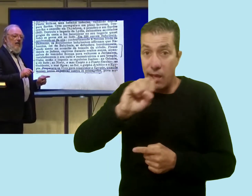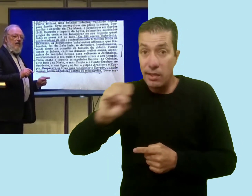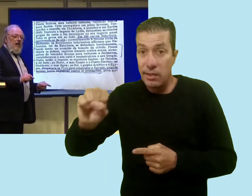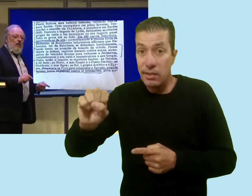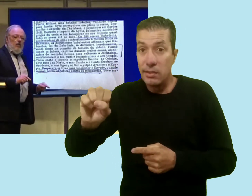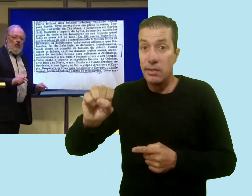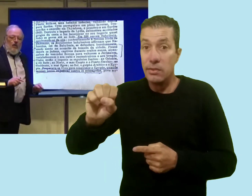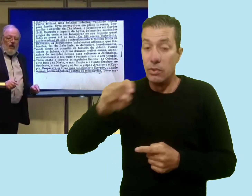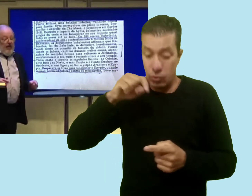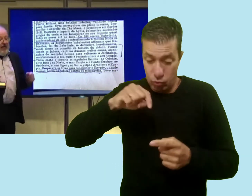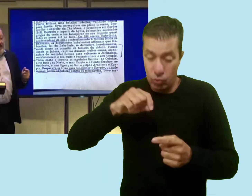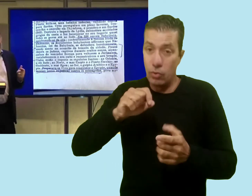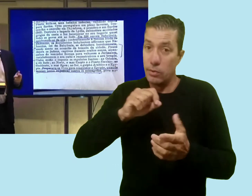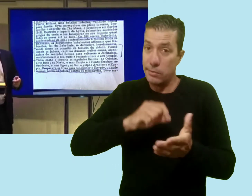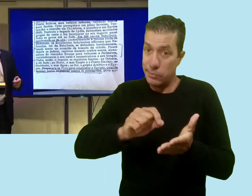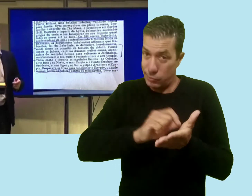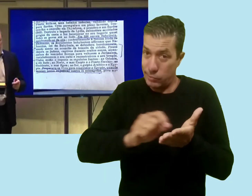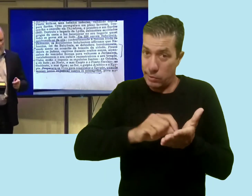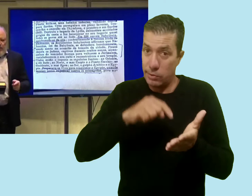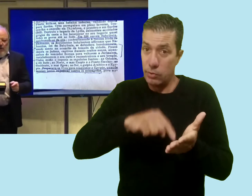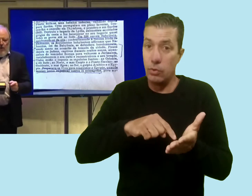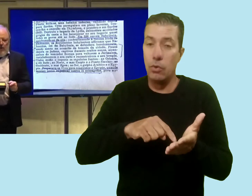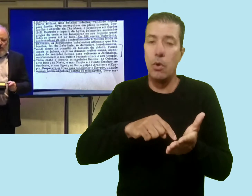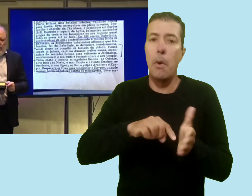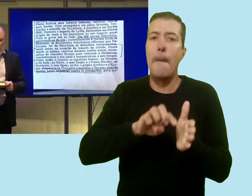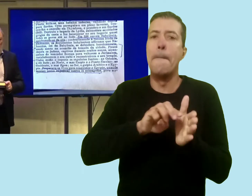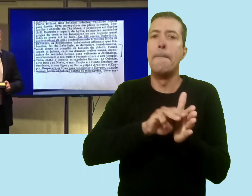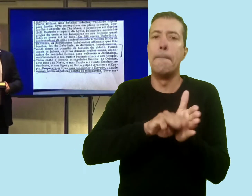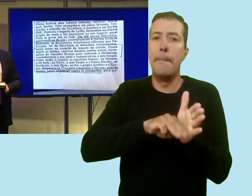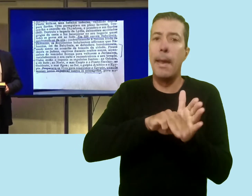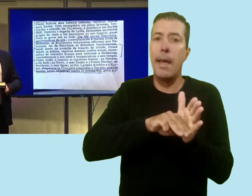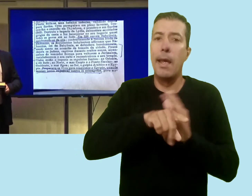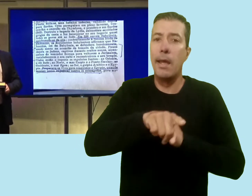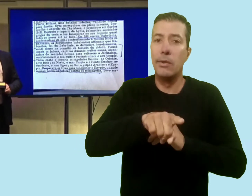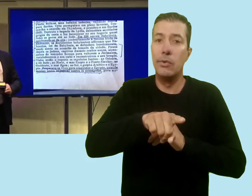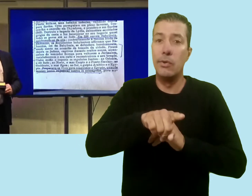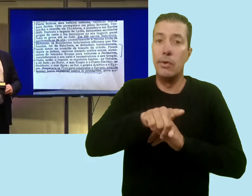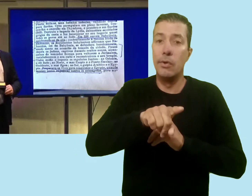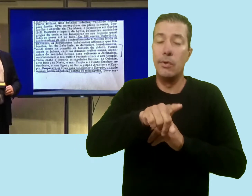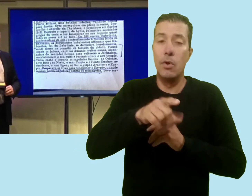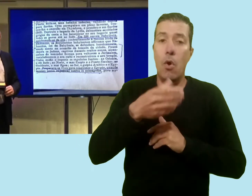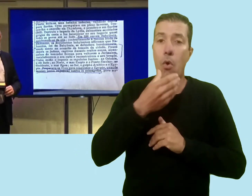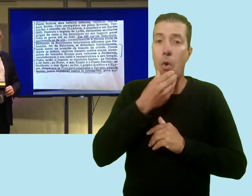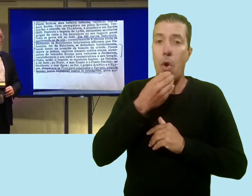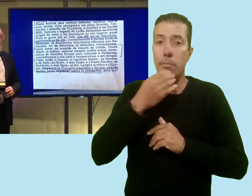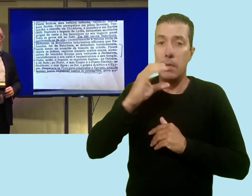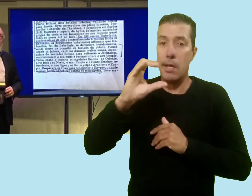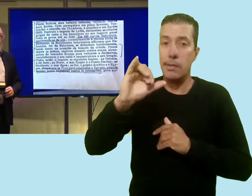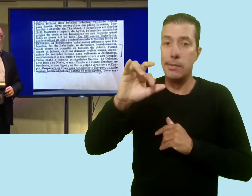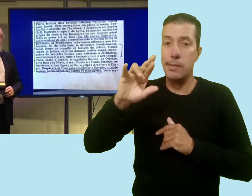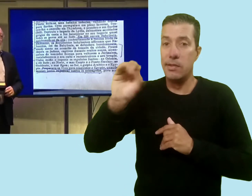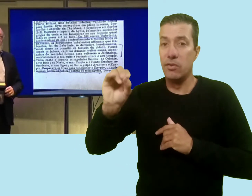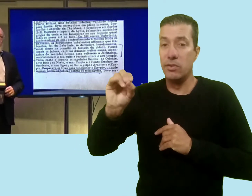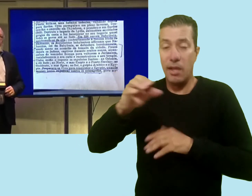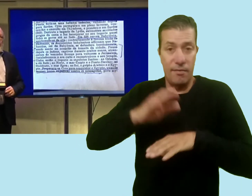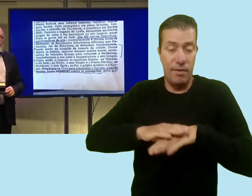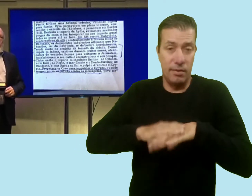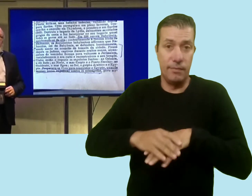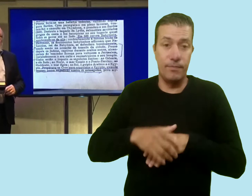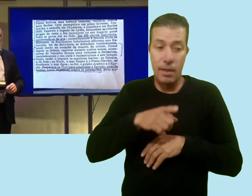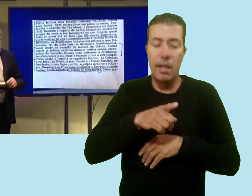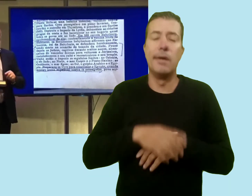estava escrito, aliás, está escrito, qual o método, que maneira Ciro ia conseguir fazer